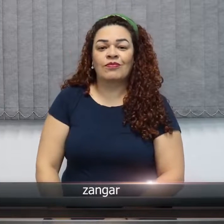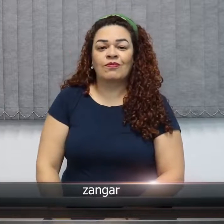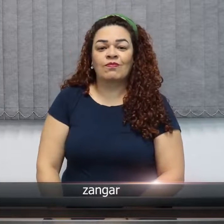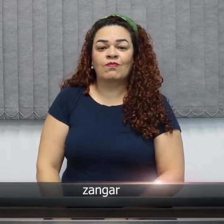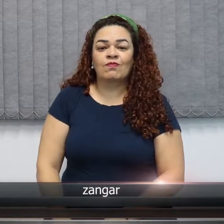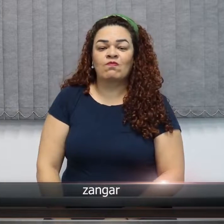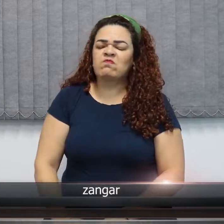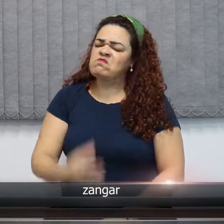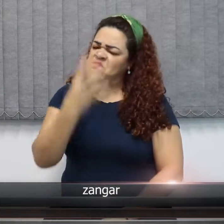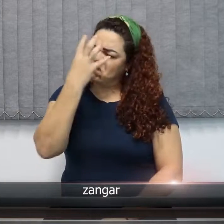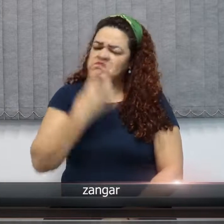zangar,